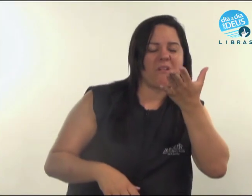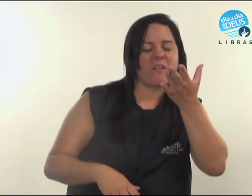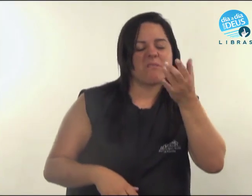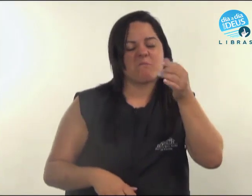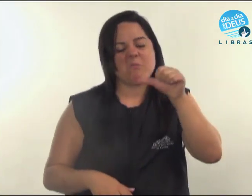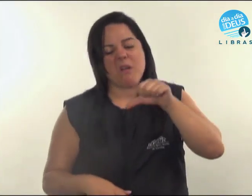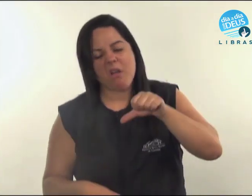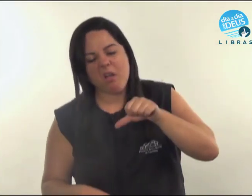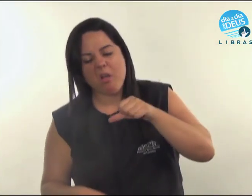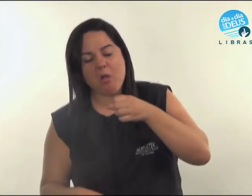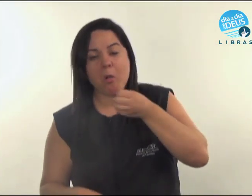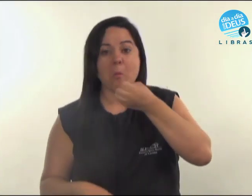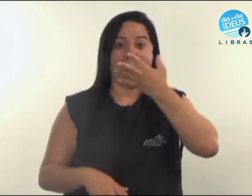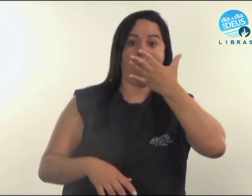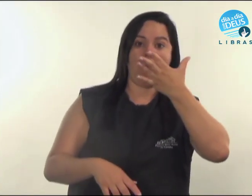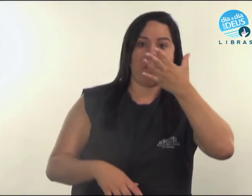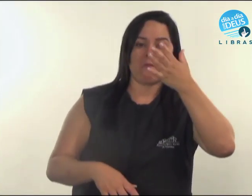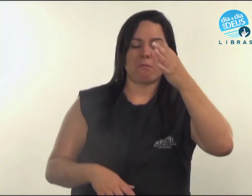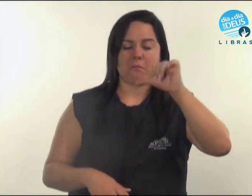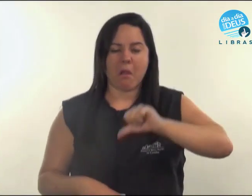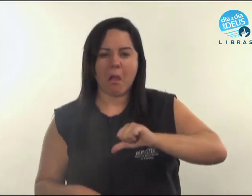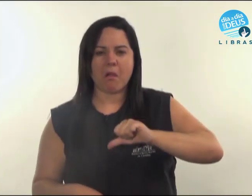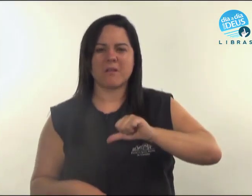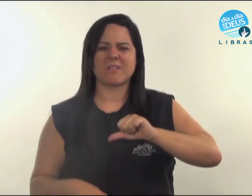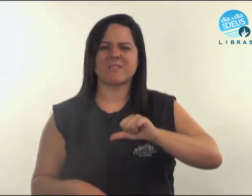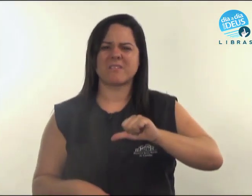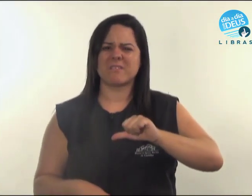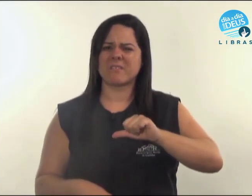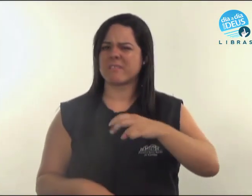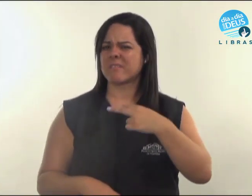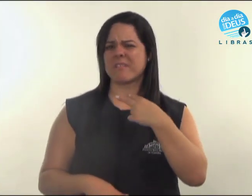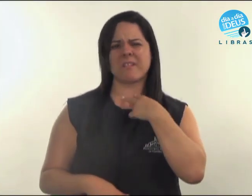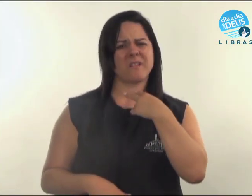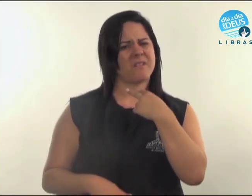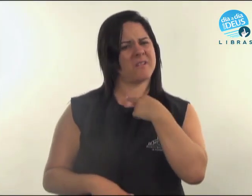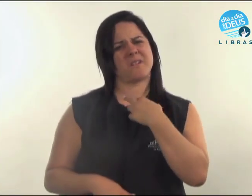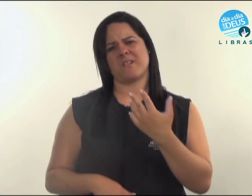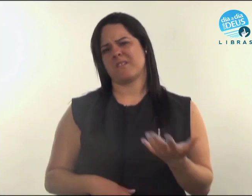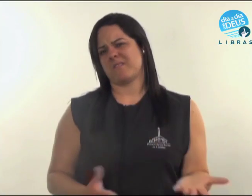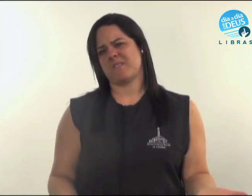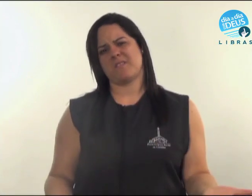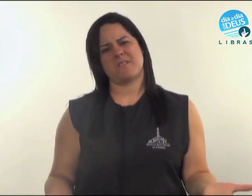com escamas nos olhos, como aqueles homens do passado,